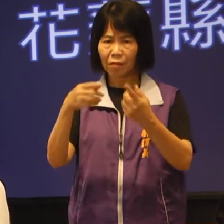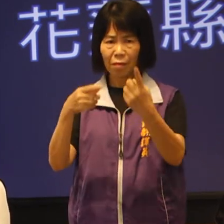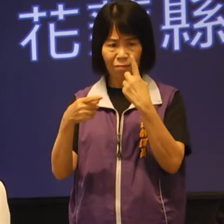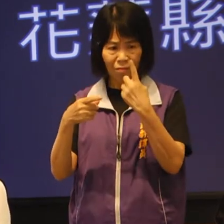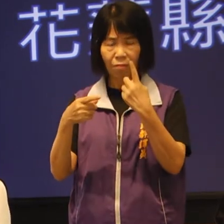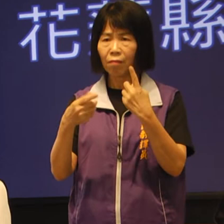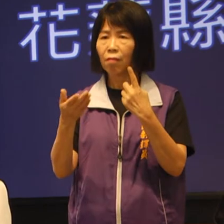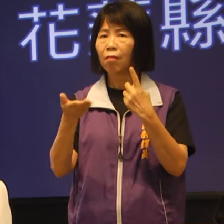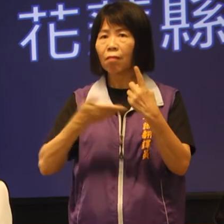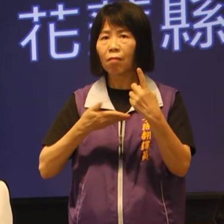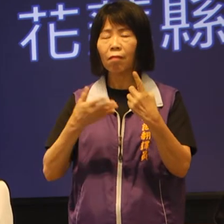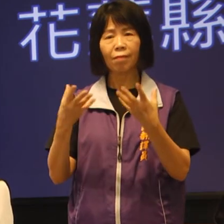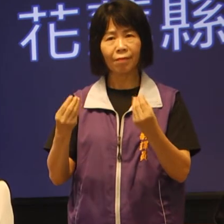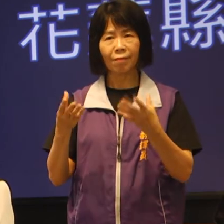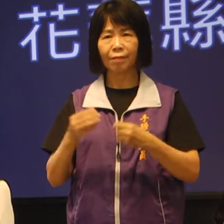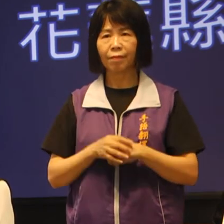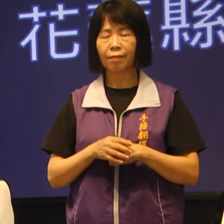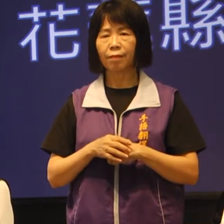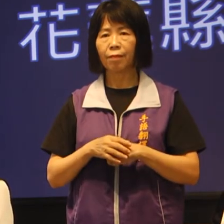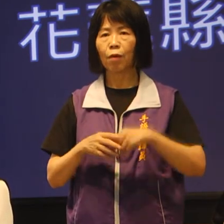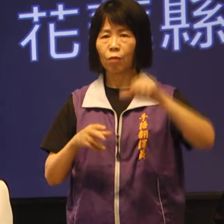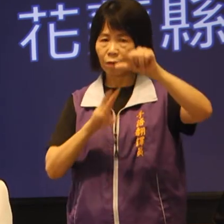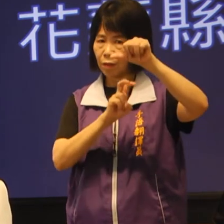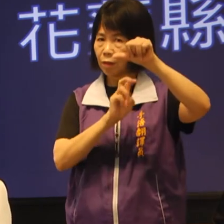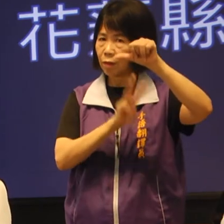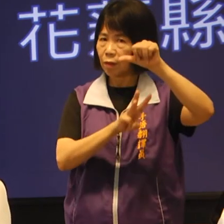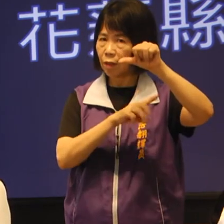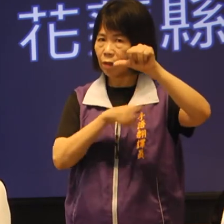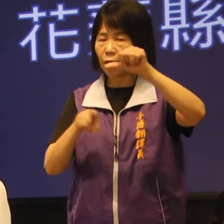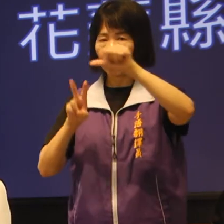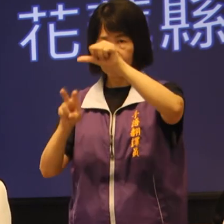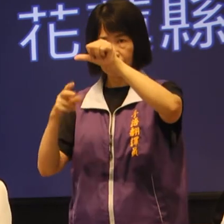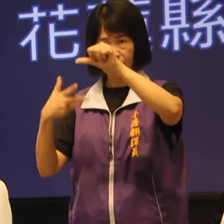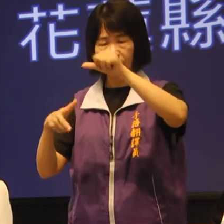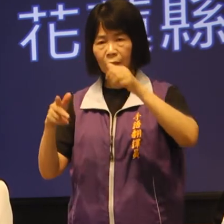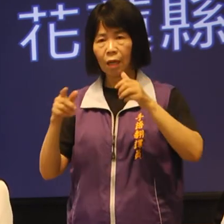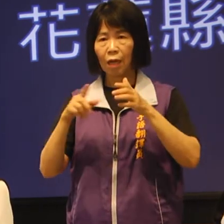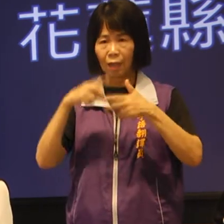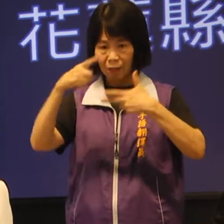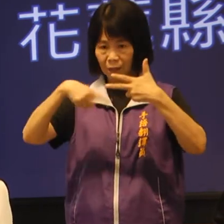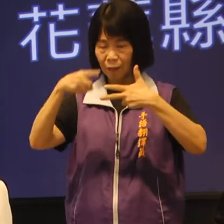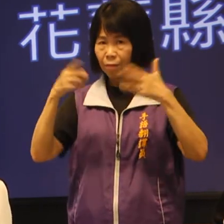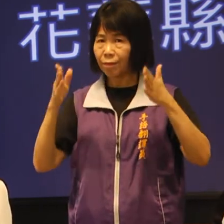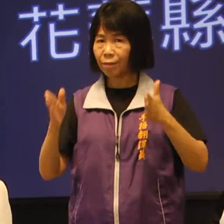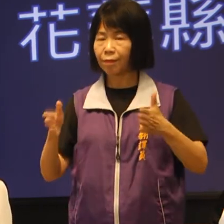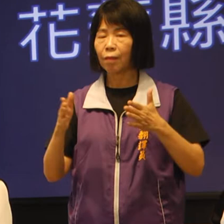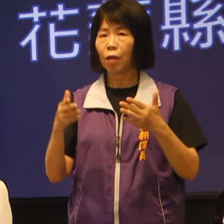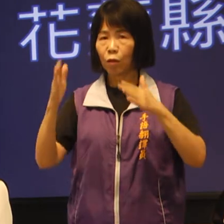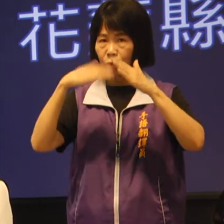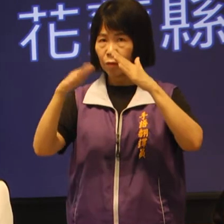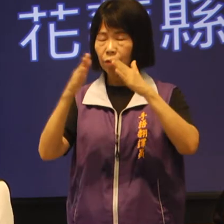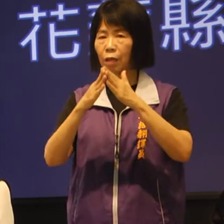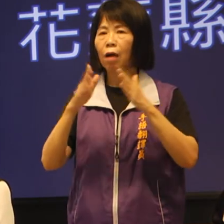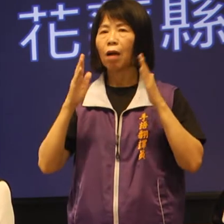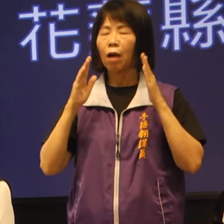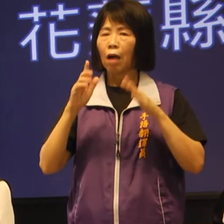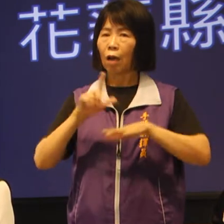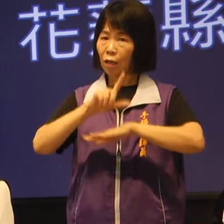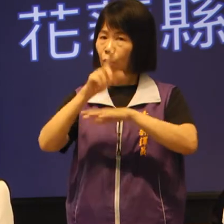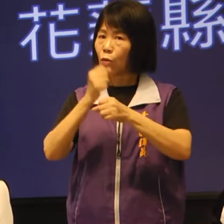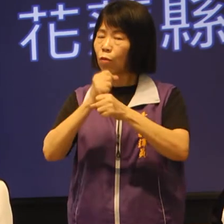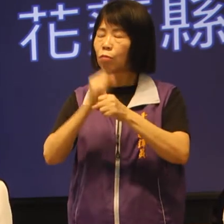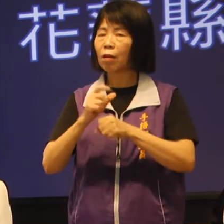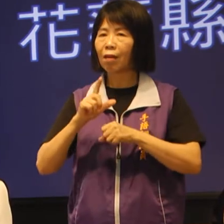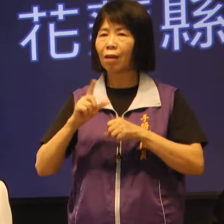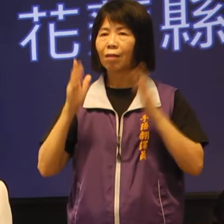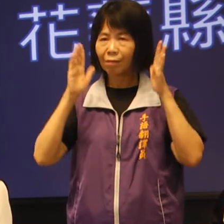筛试剂，那其实我们23到27号这整个礼拜，我们的学校呢是正常的上班，所以我们的